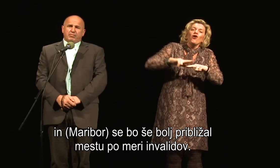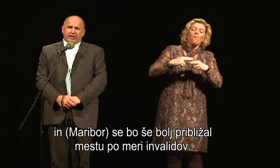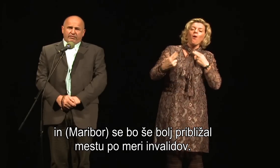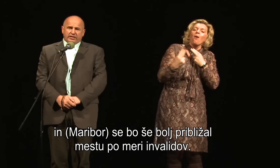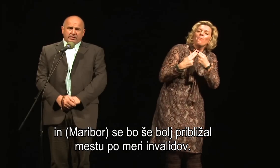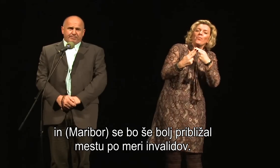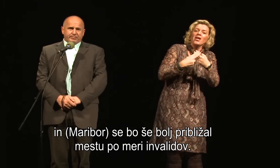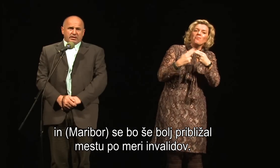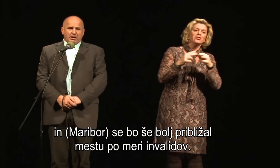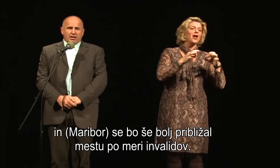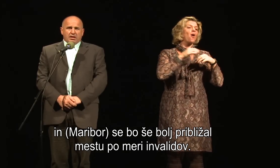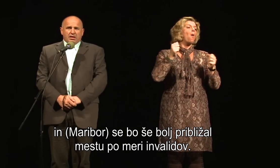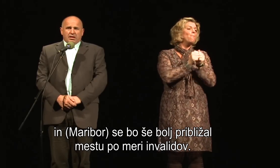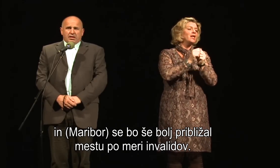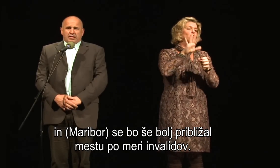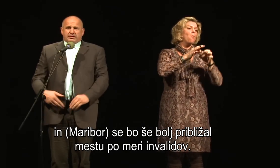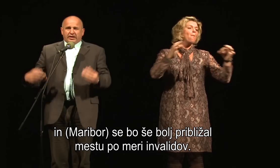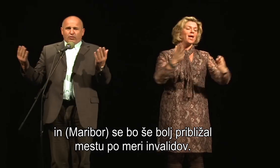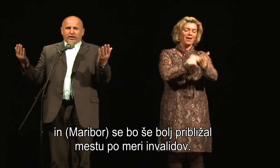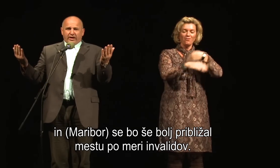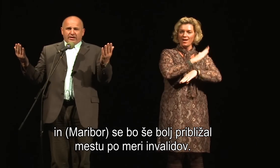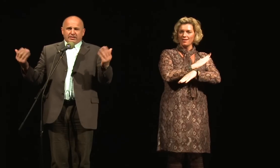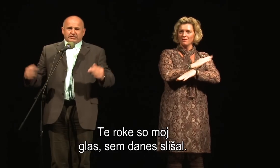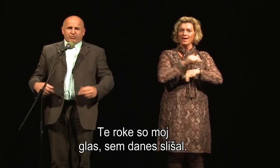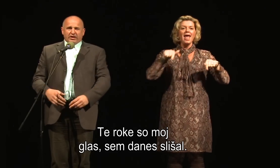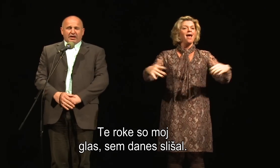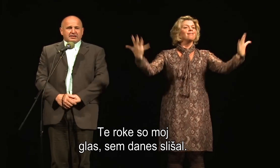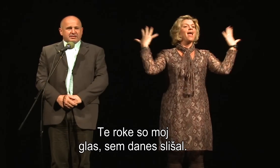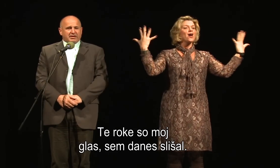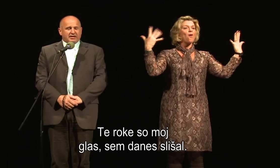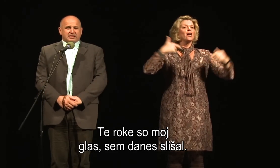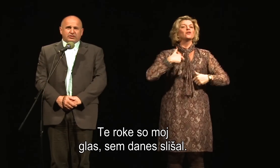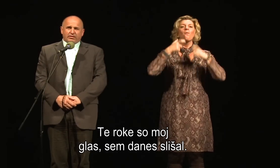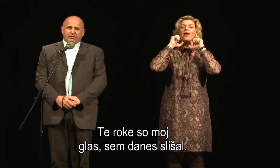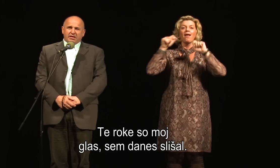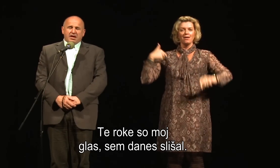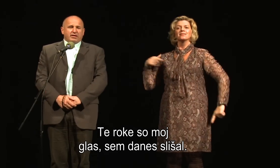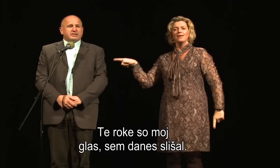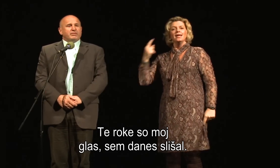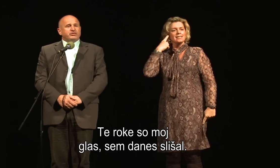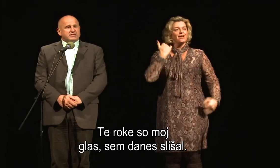pomere invalida. Te roke so moj glas, sem danes slišal. Jaz vam